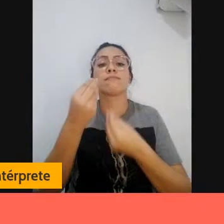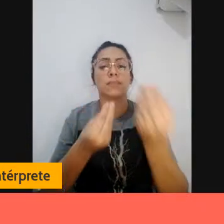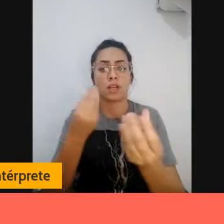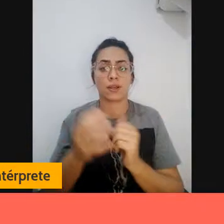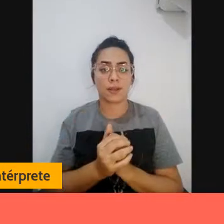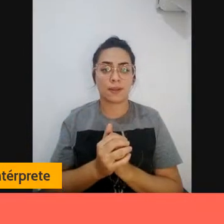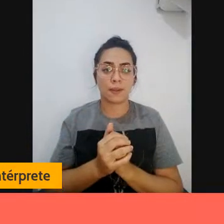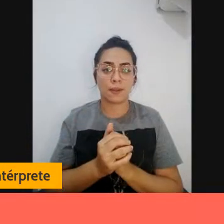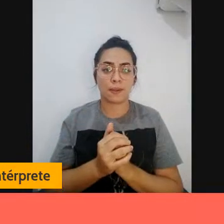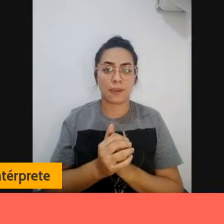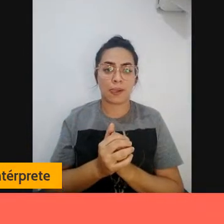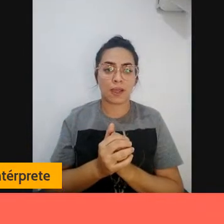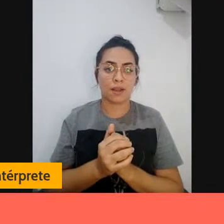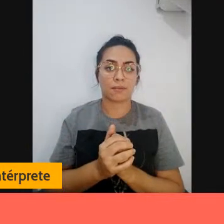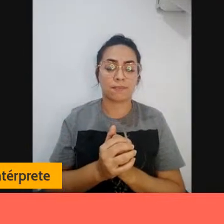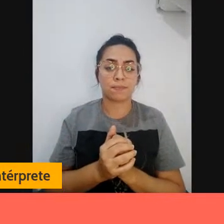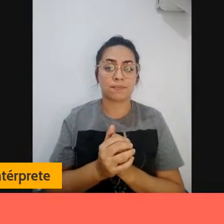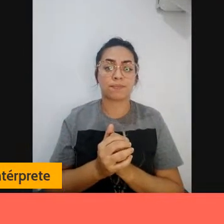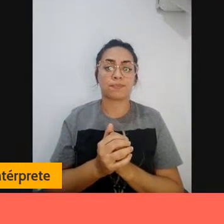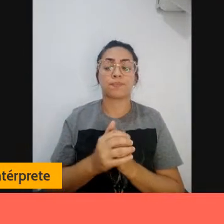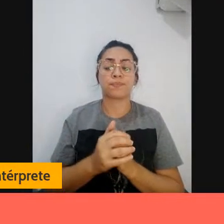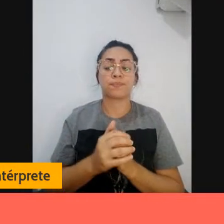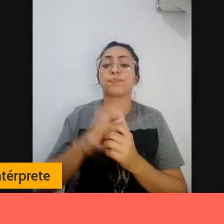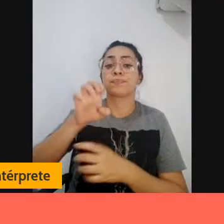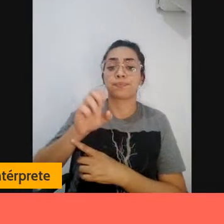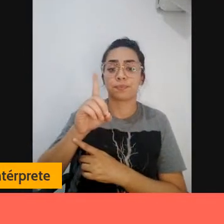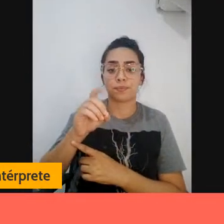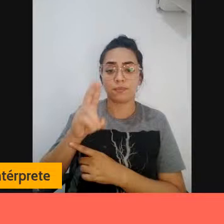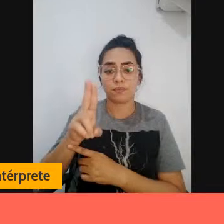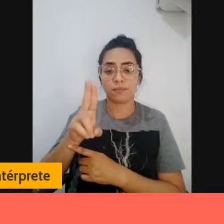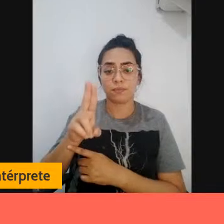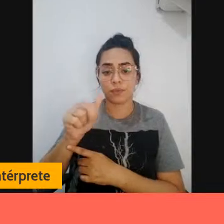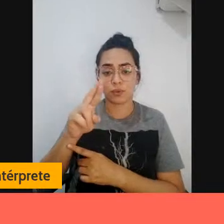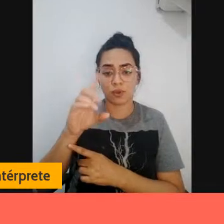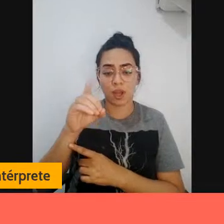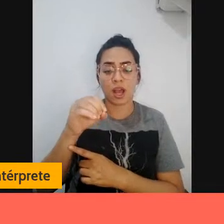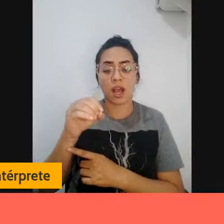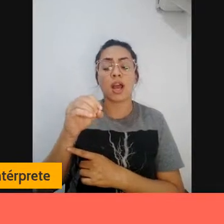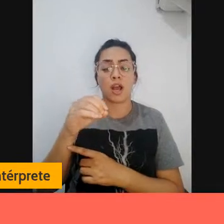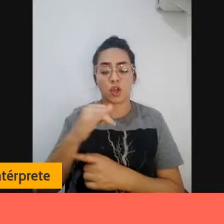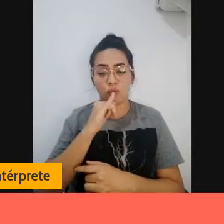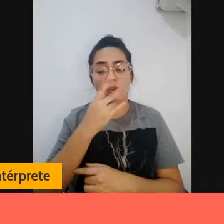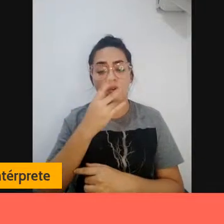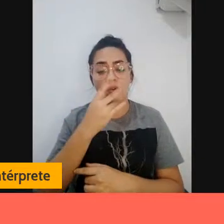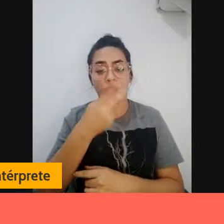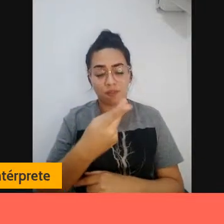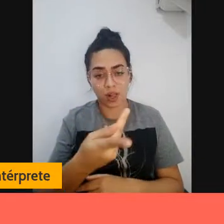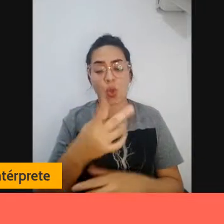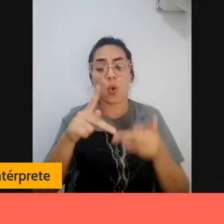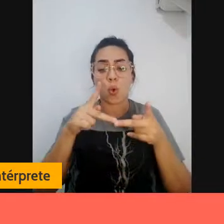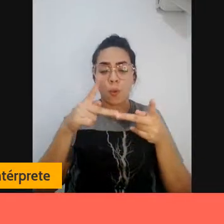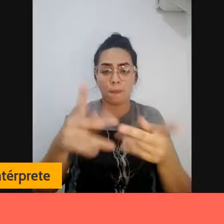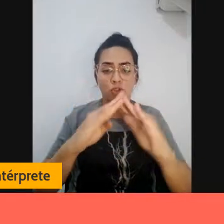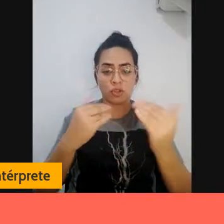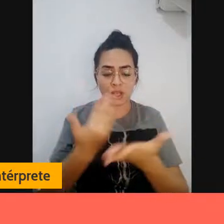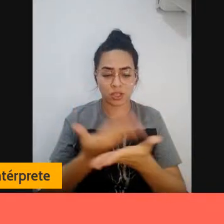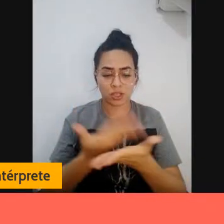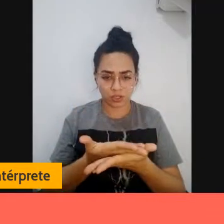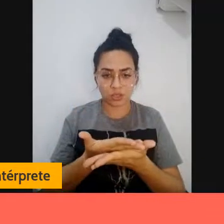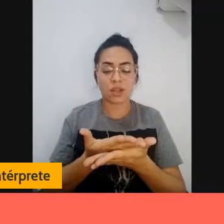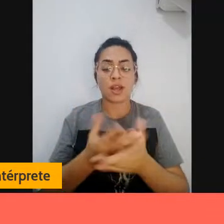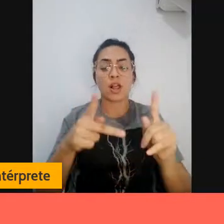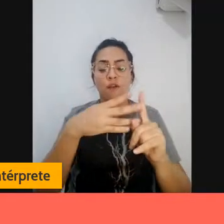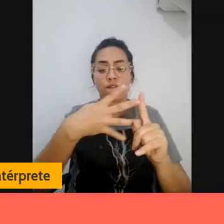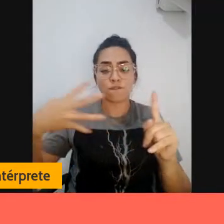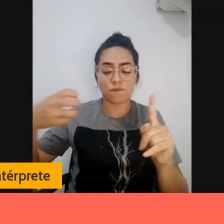Como o Eduardo colocou, né, o projeto Escolas Epion, né, foi um projeto de extensão criado